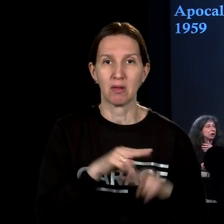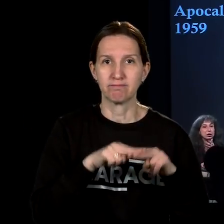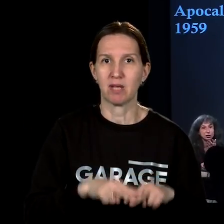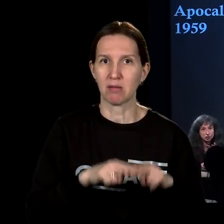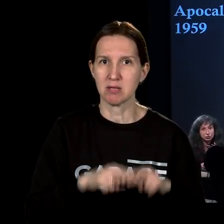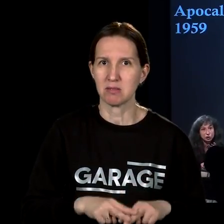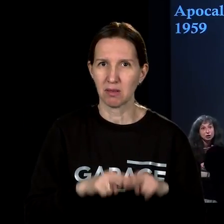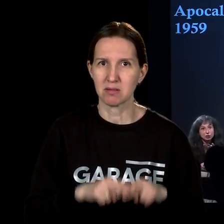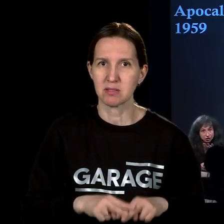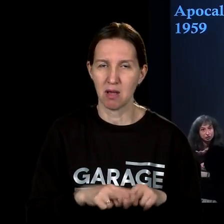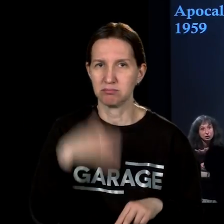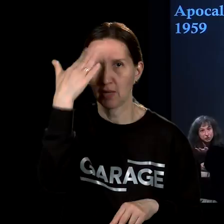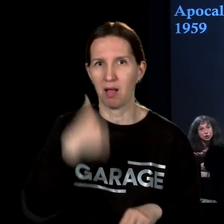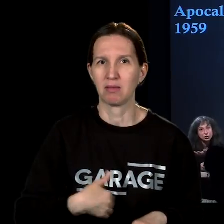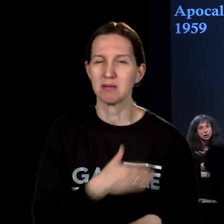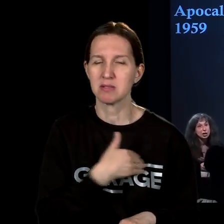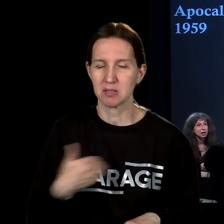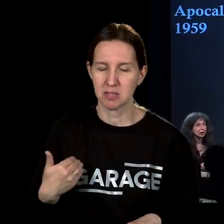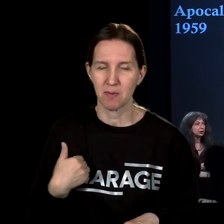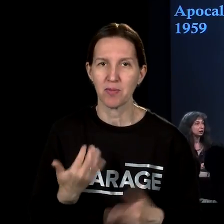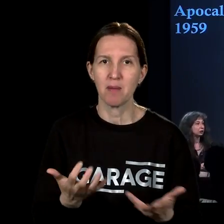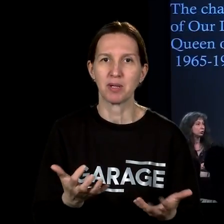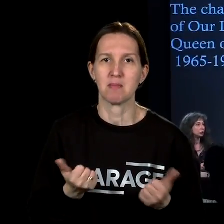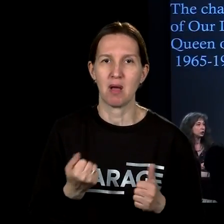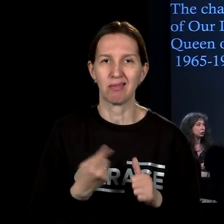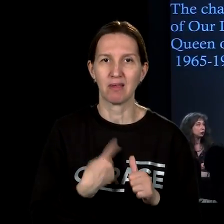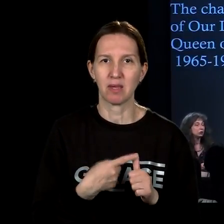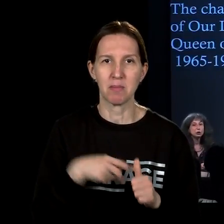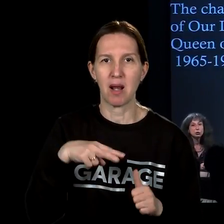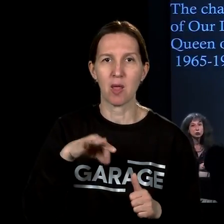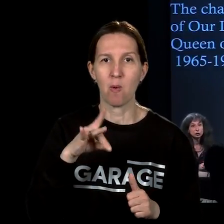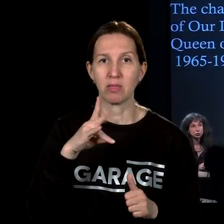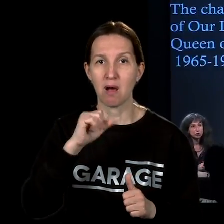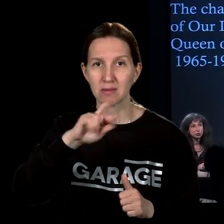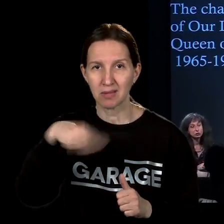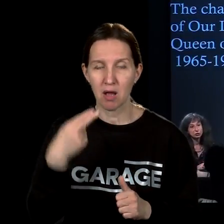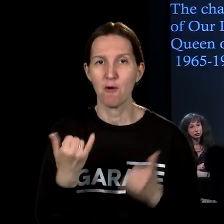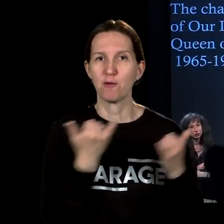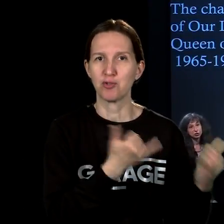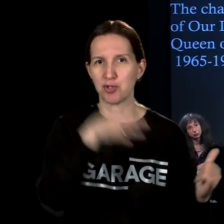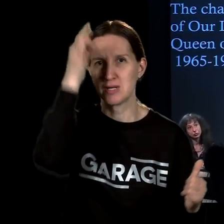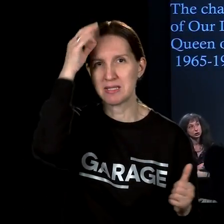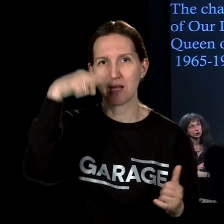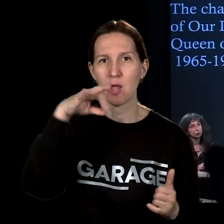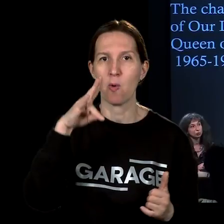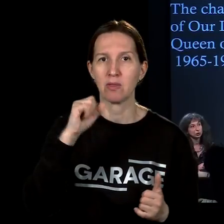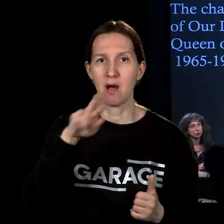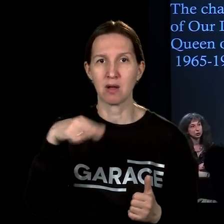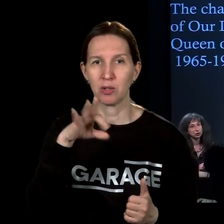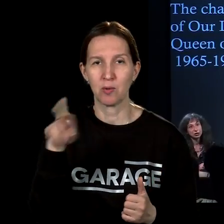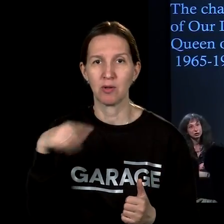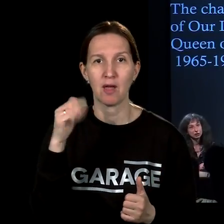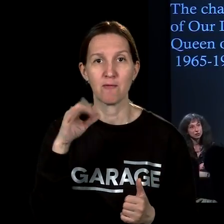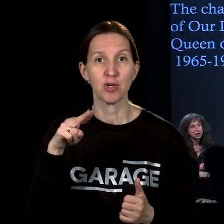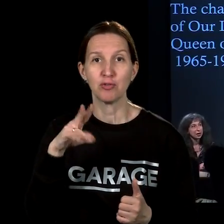принимает имя Леонард в честь Леонардо да Винчи и делает, может быть, создает удивительное, он расписывает церковь. Он создает, может быть,